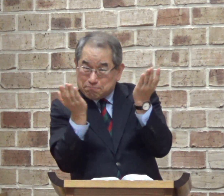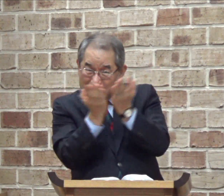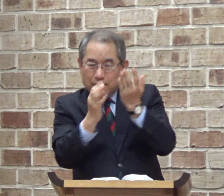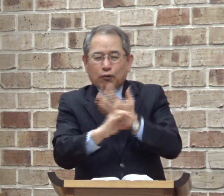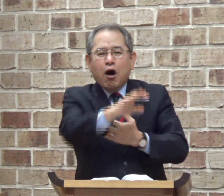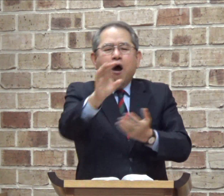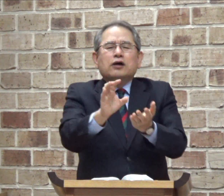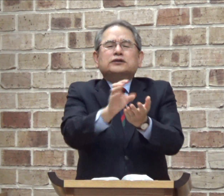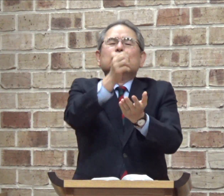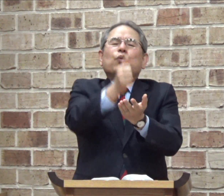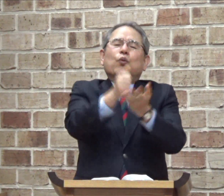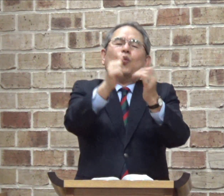살아가면 그리스도인이 됩니다.